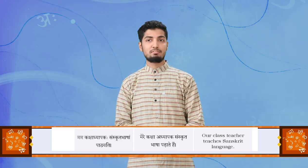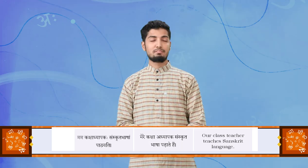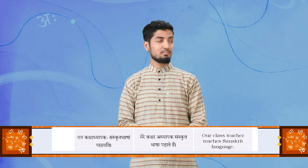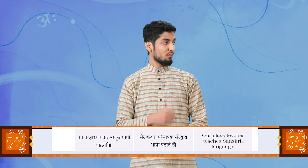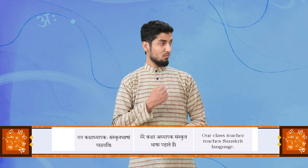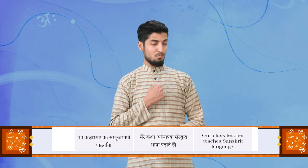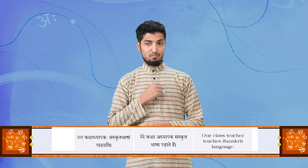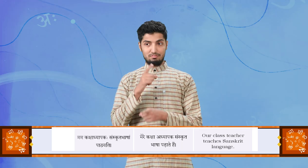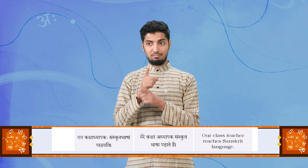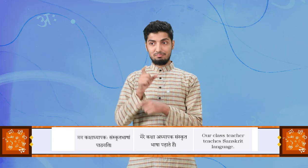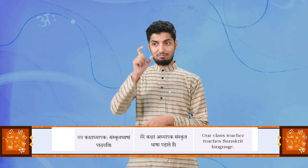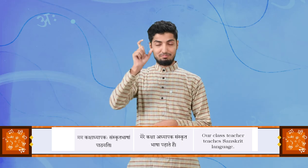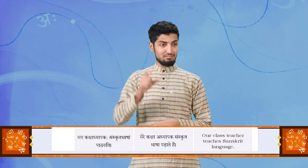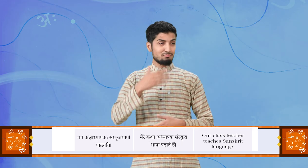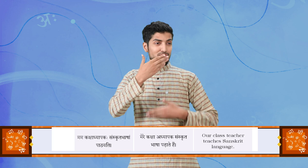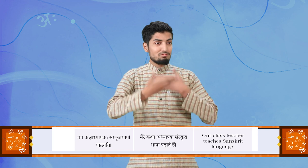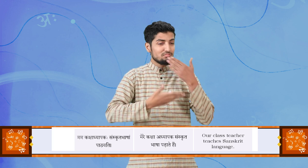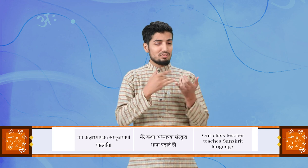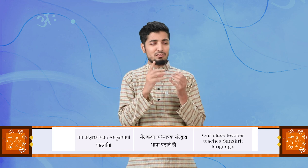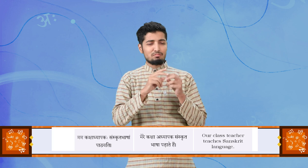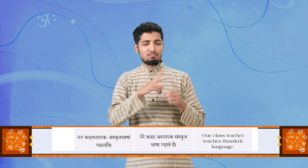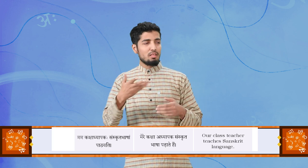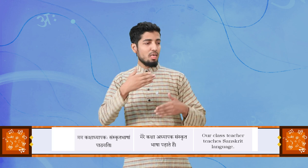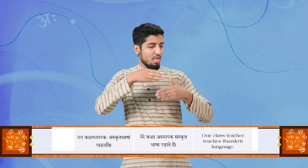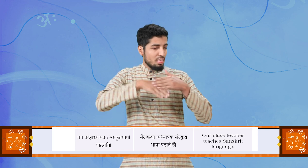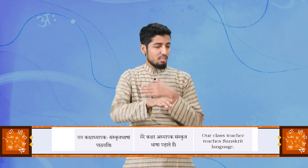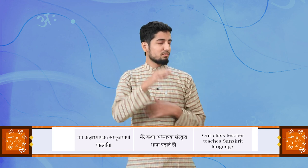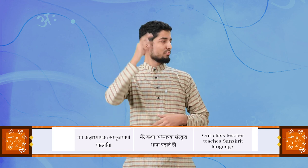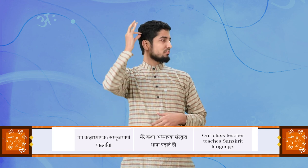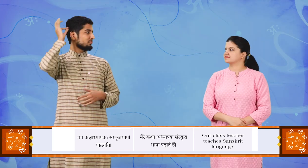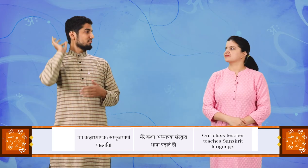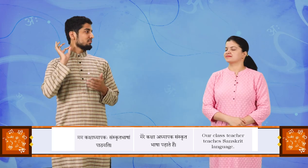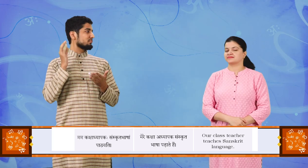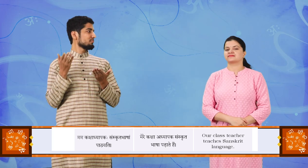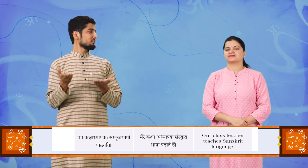मेरे मामा का ख्याल अध्यापक कहा संस्कृत भाषायाम् पाठयति है